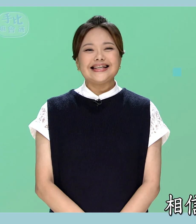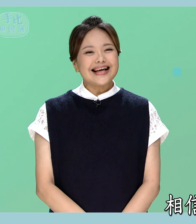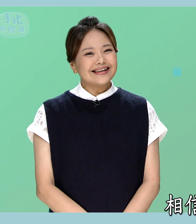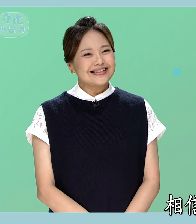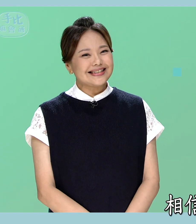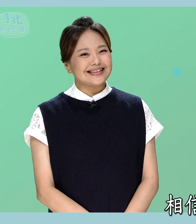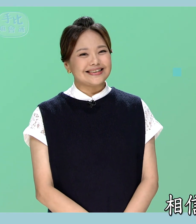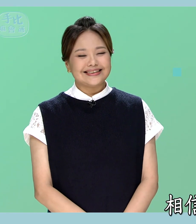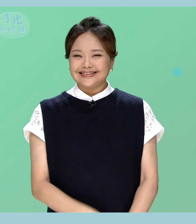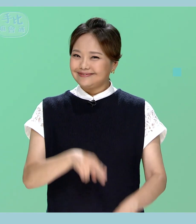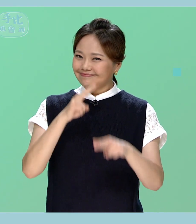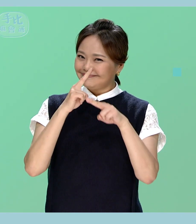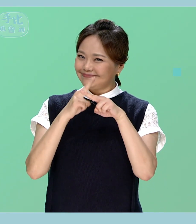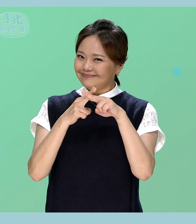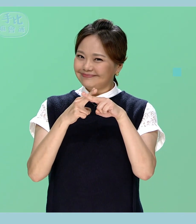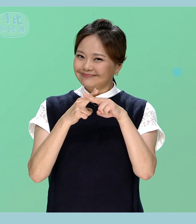相信，